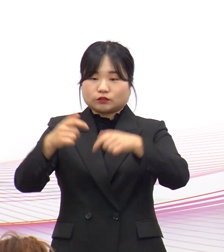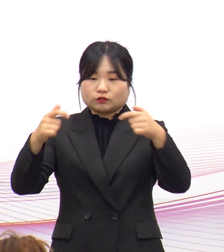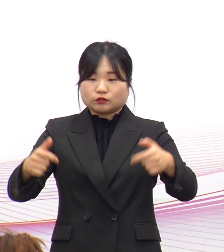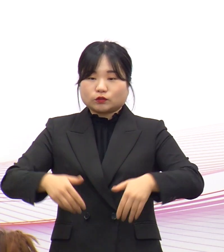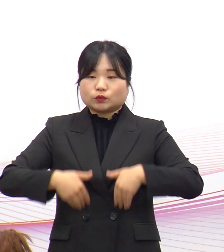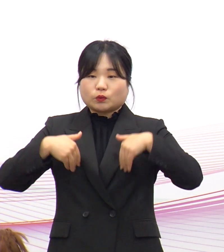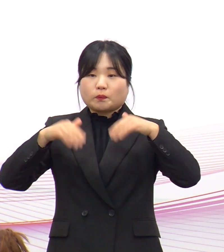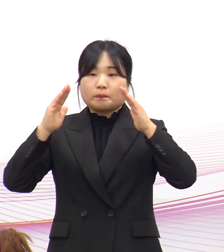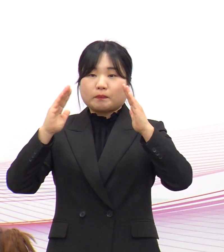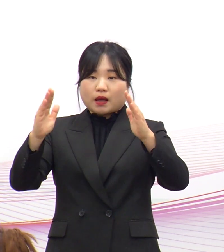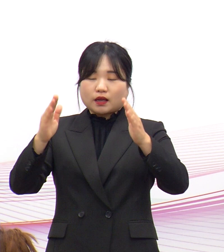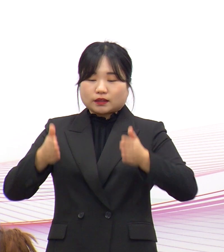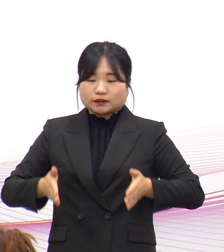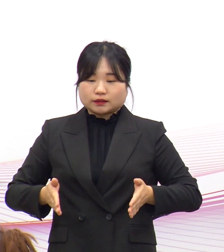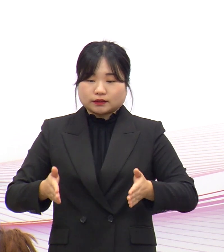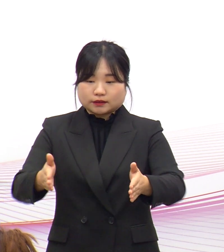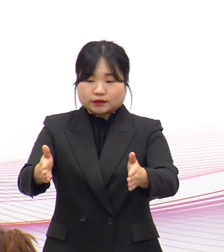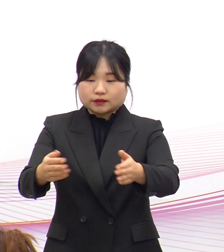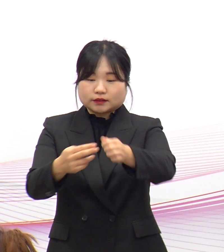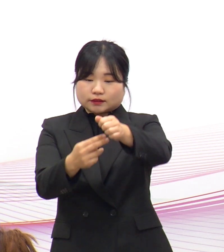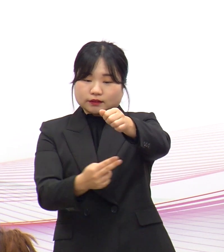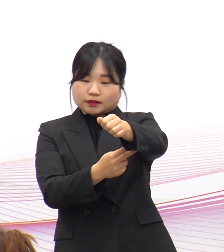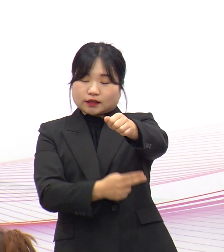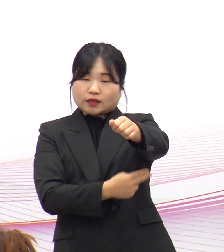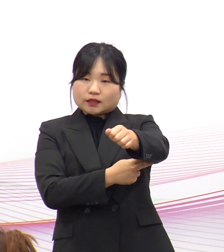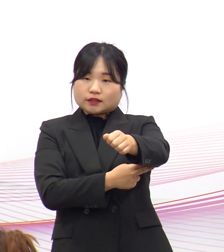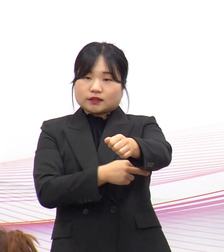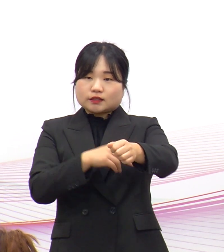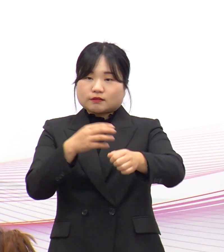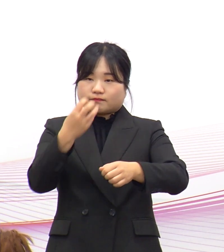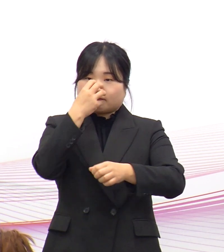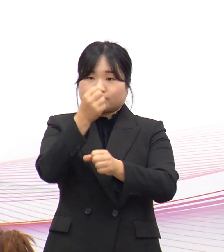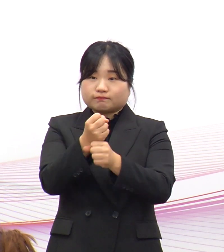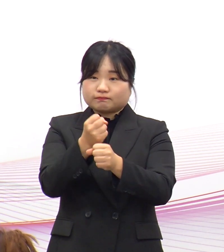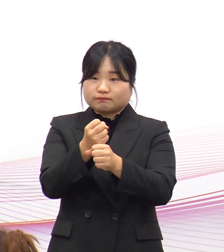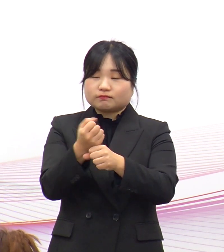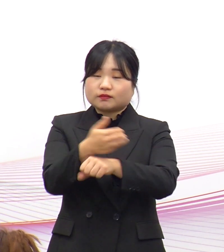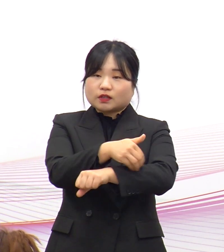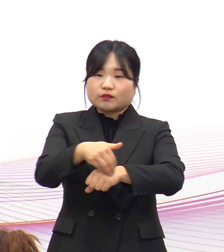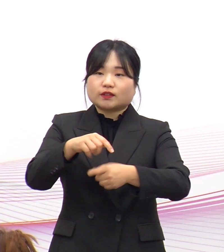동촉진입로 교량 명품화 계획에 대해서 설명드리고자 합니다.